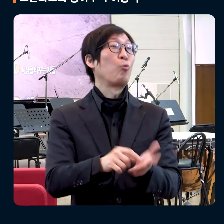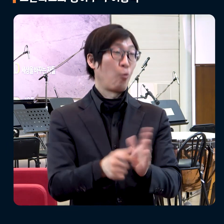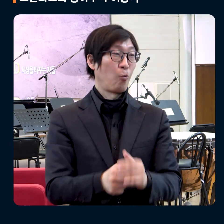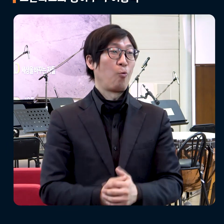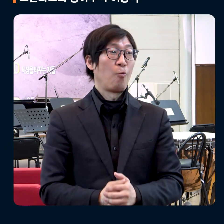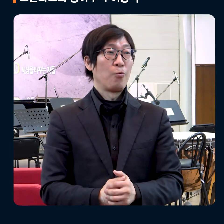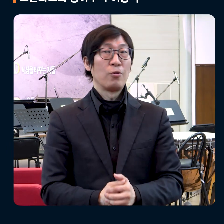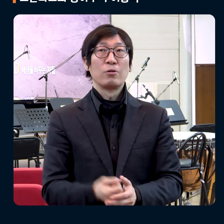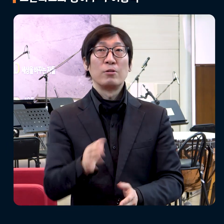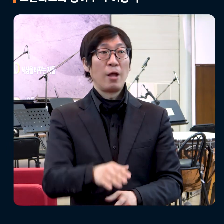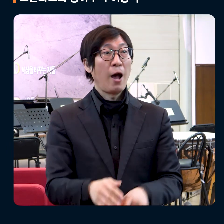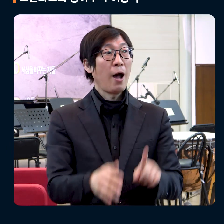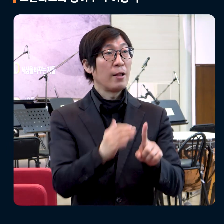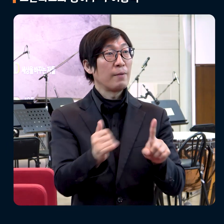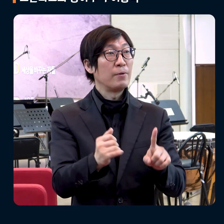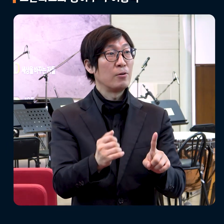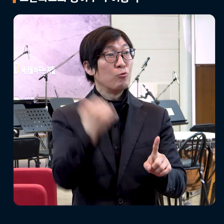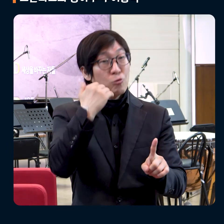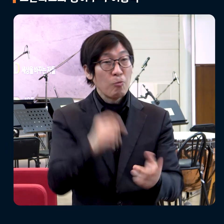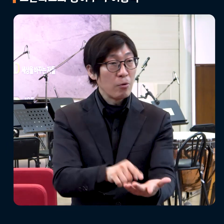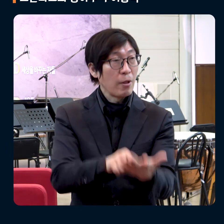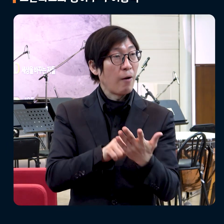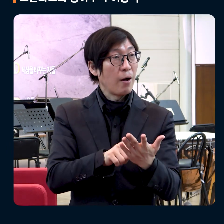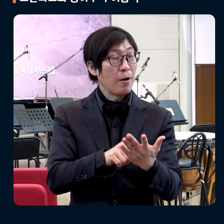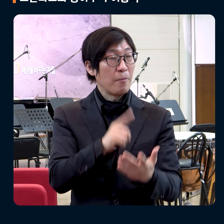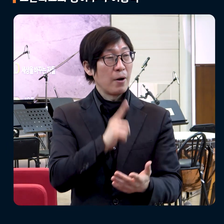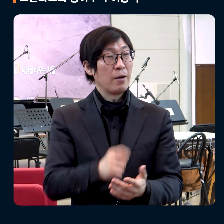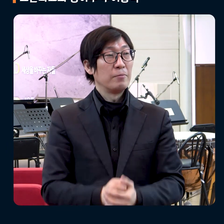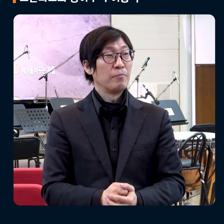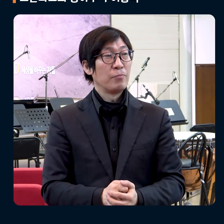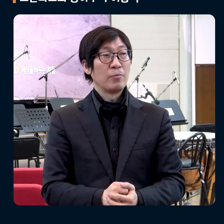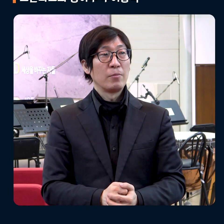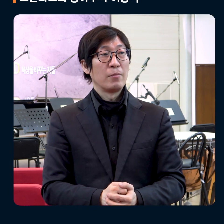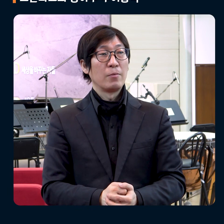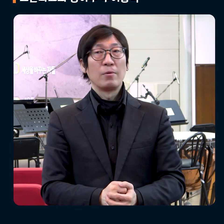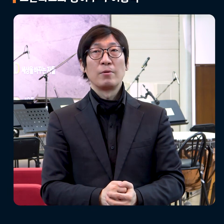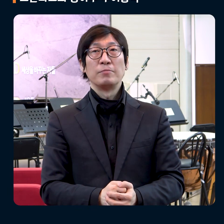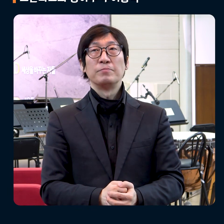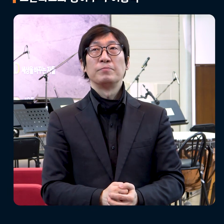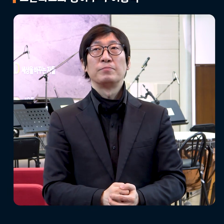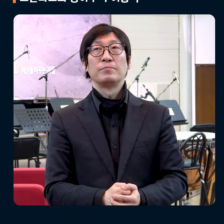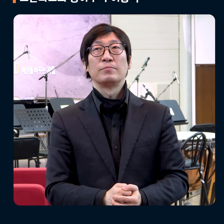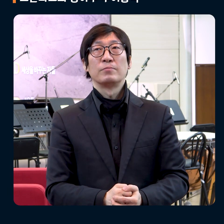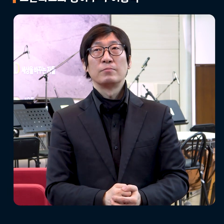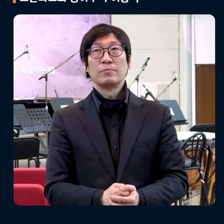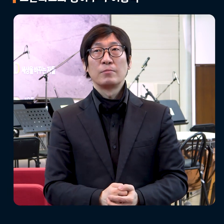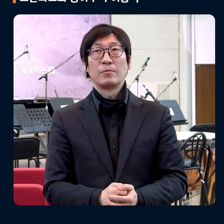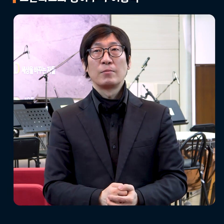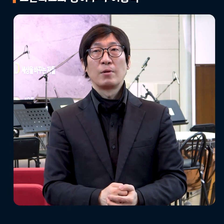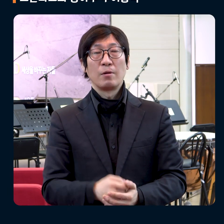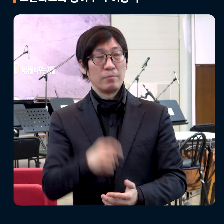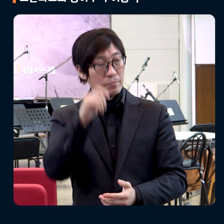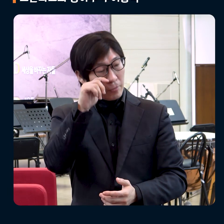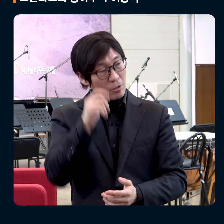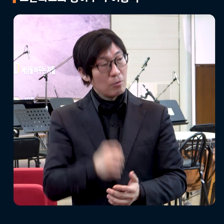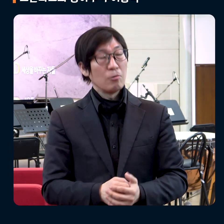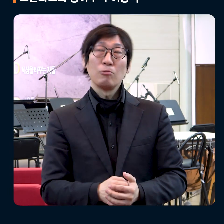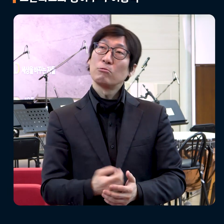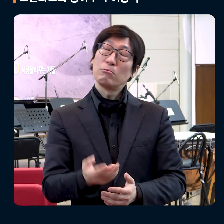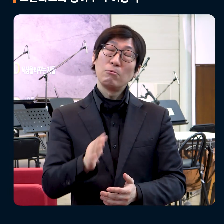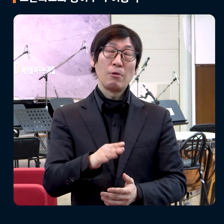잡으러 가려고 하는데 한 사람이 탁 나타납니다. 뭐라고 말하냐면 정면으로 말하는 것 같진 않아요. 머리를 마치